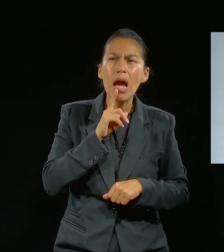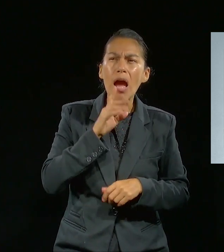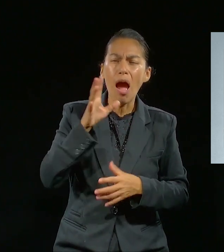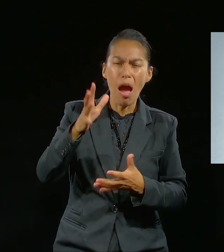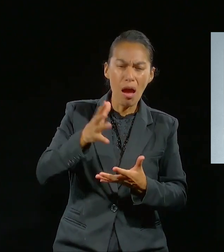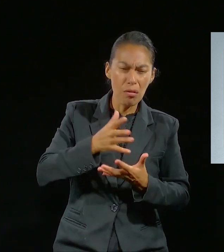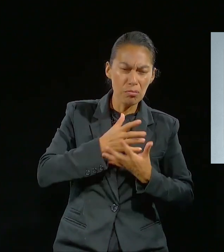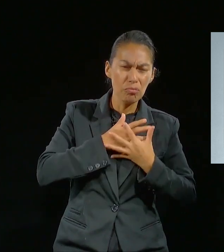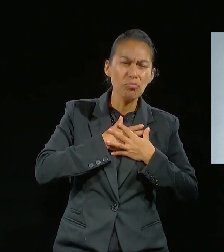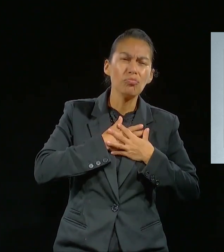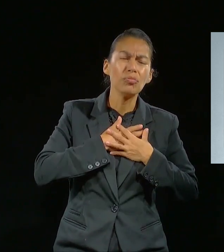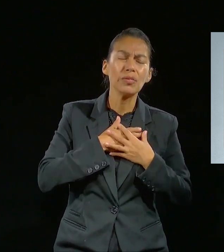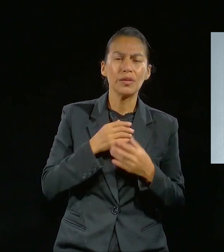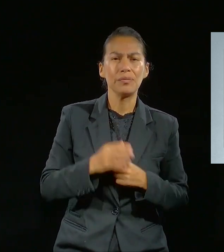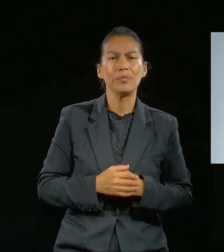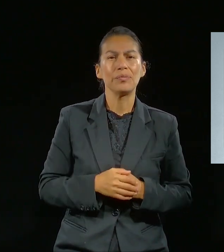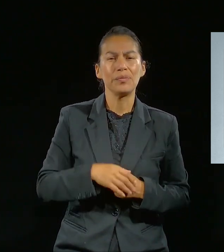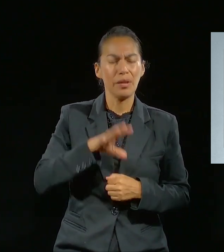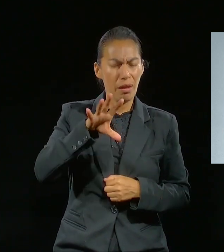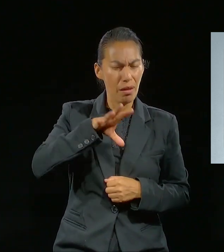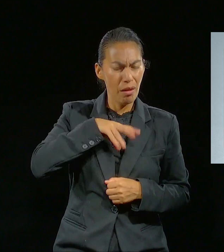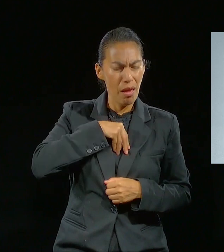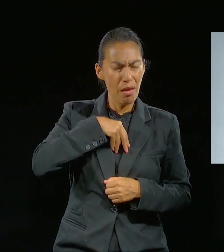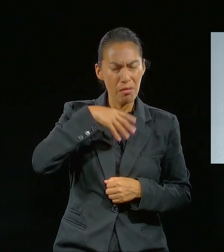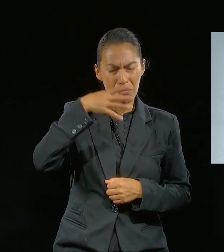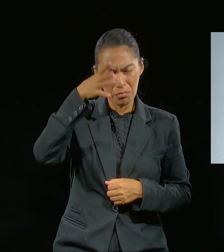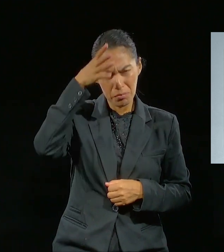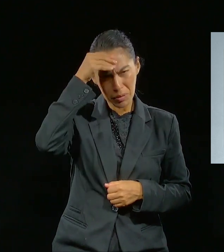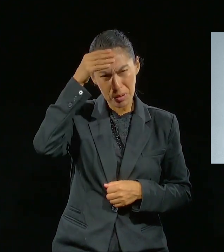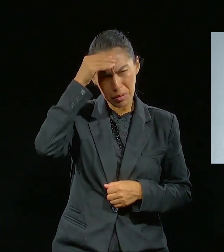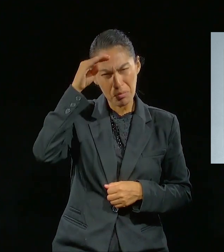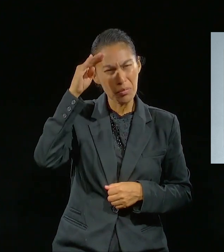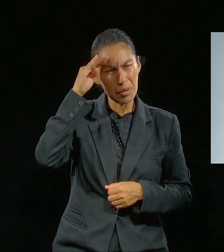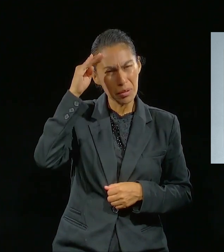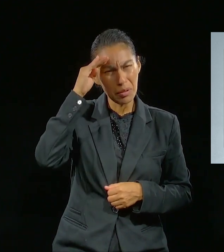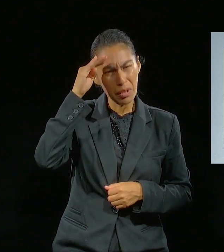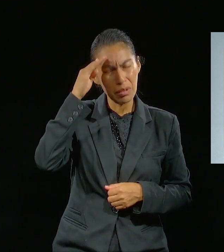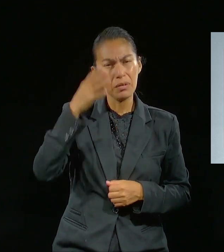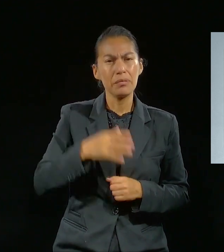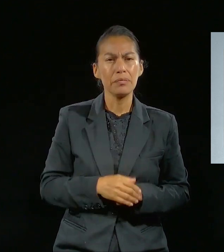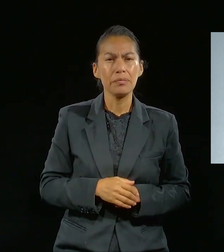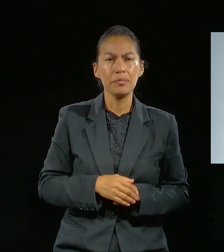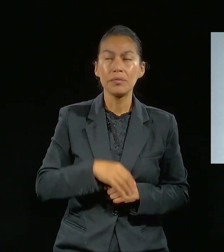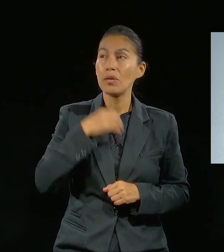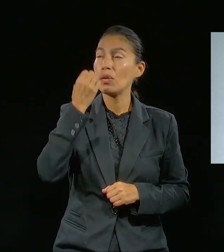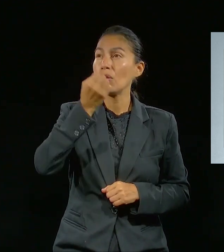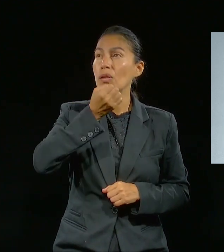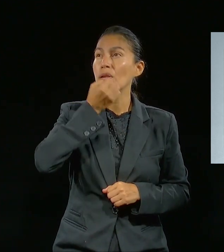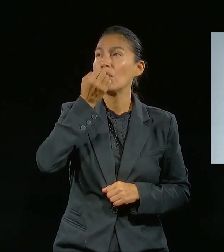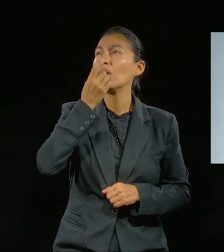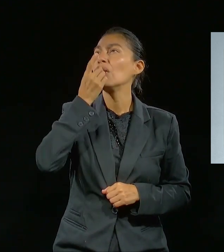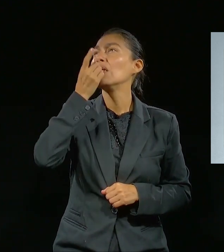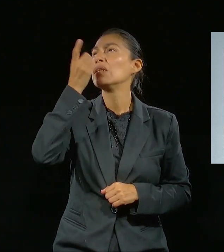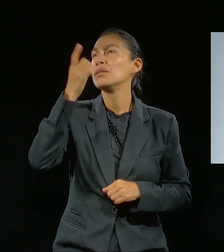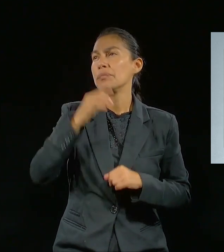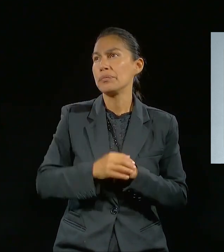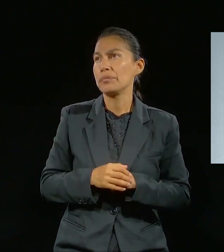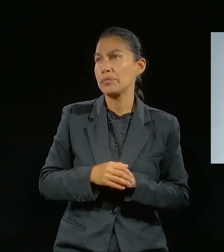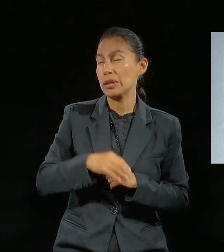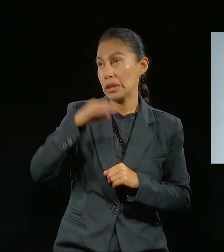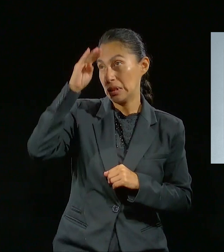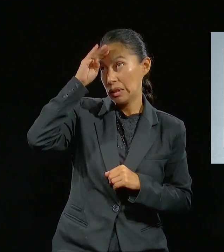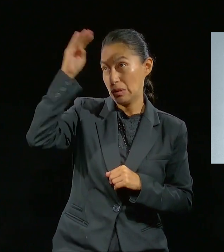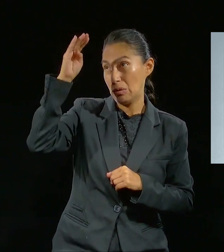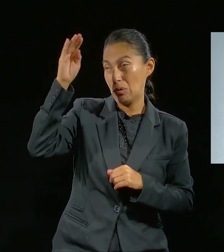internalizarla, puedan hacerla propia? Durante esta semana, reflexionar sobre esta promesa y en oración decirle